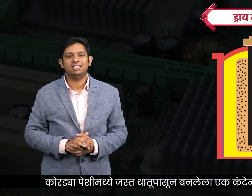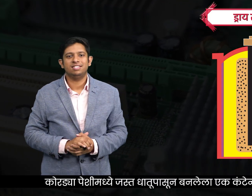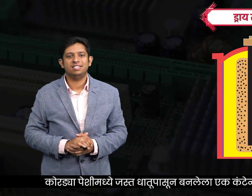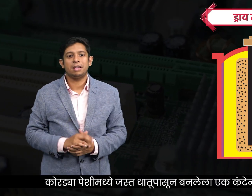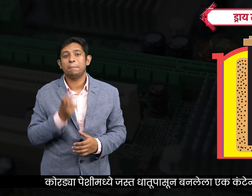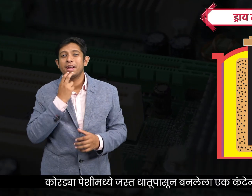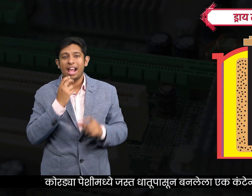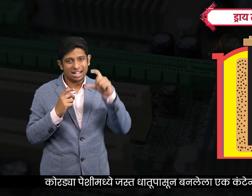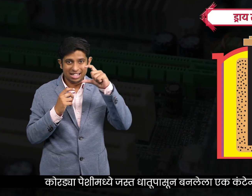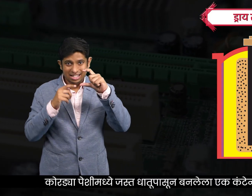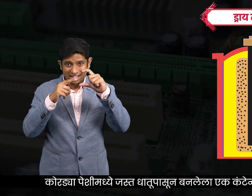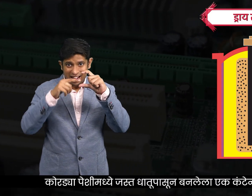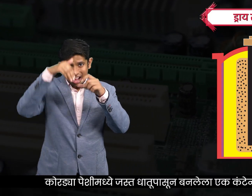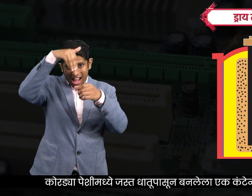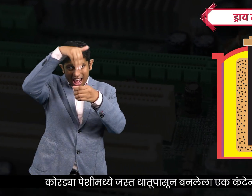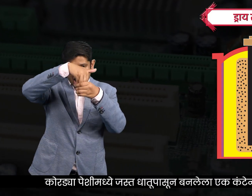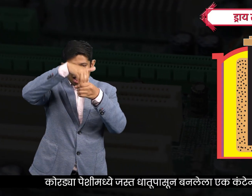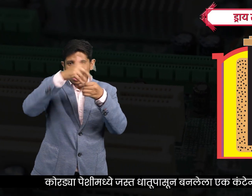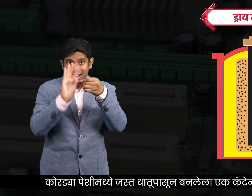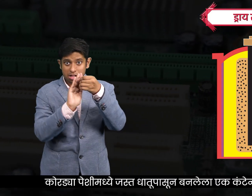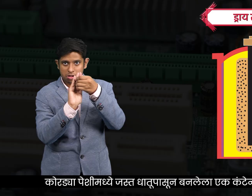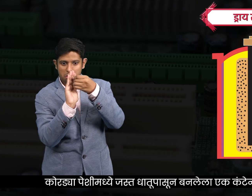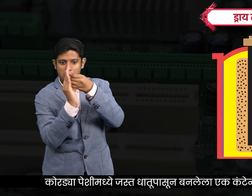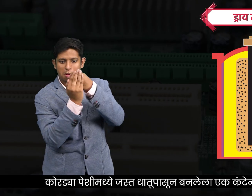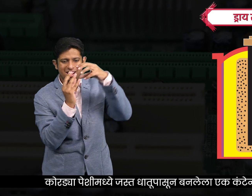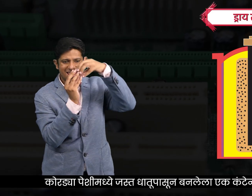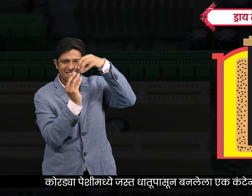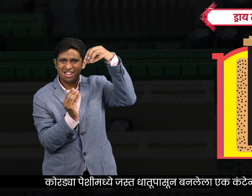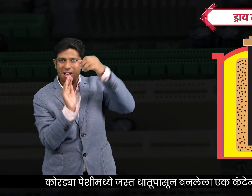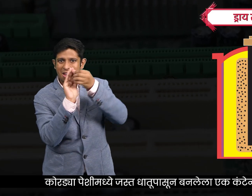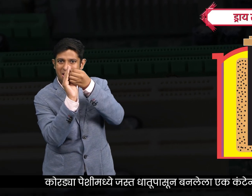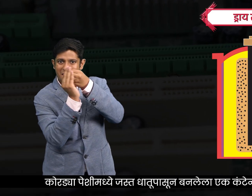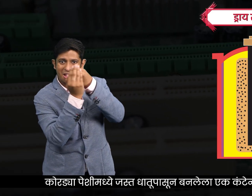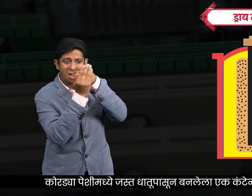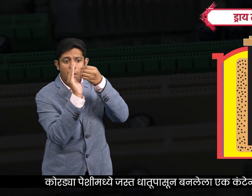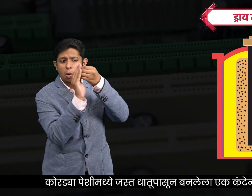कोरड्या सेलमध्ये जास्त धातूंपासून बनलेले एक कंटेनर असतो.